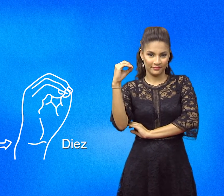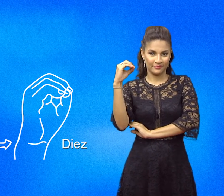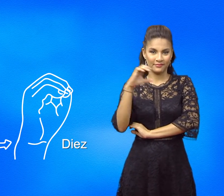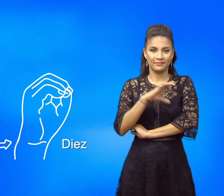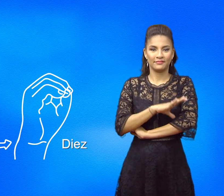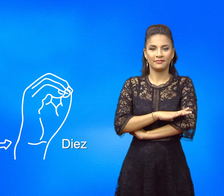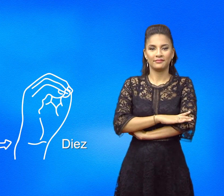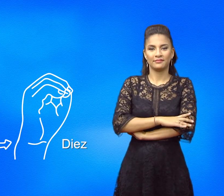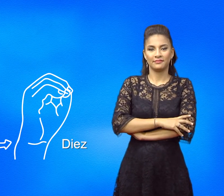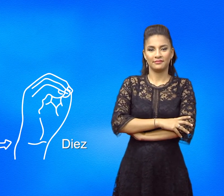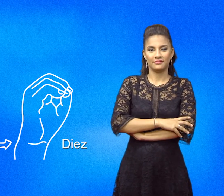10